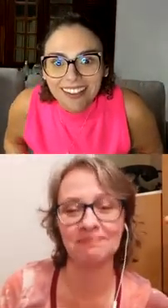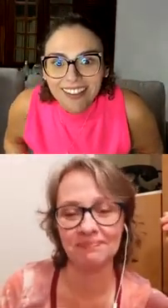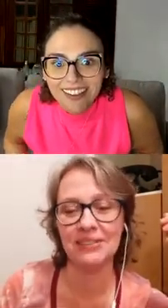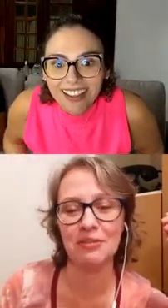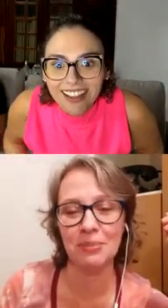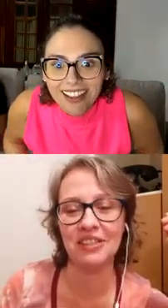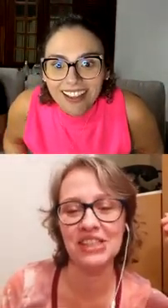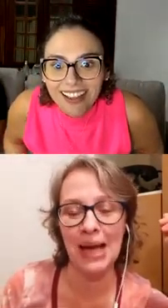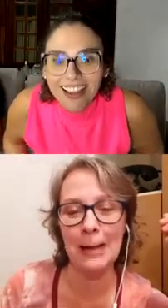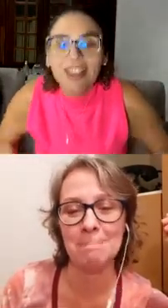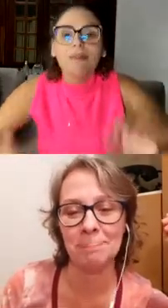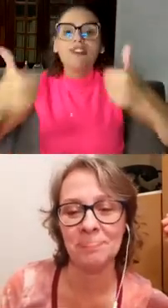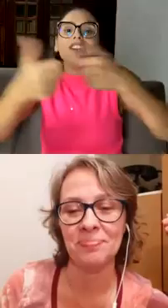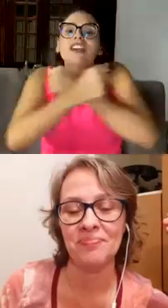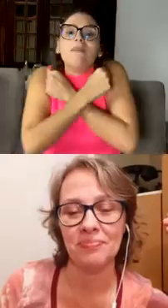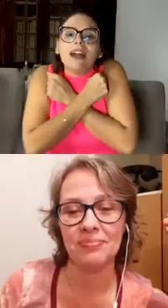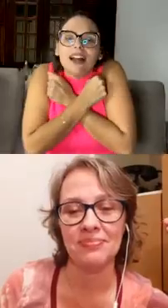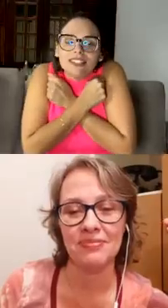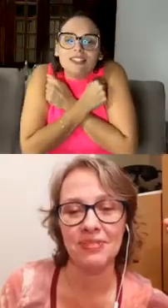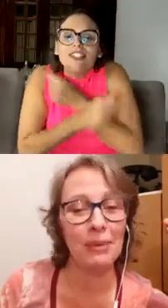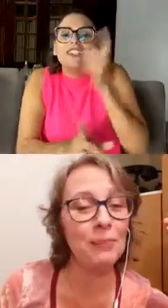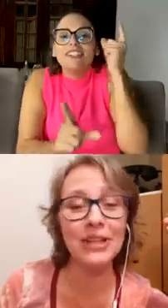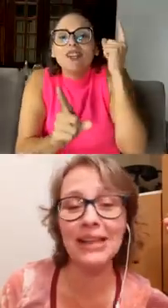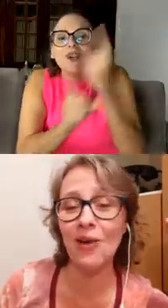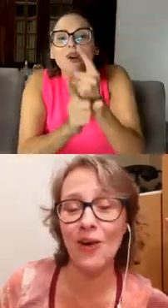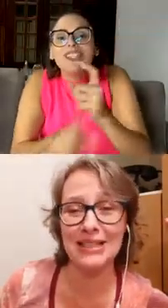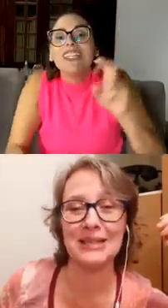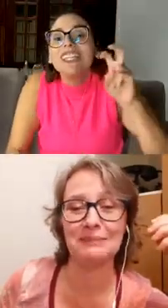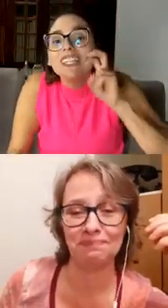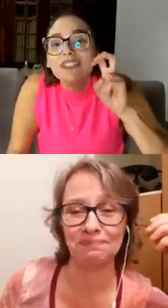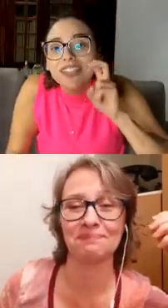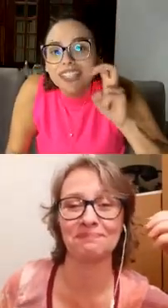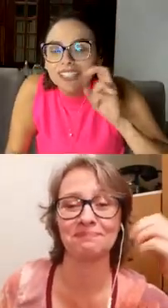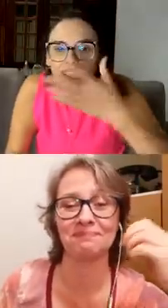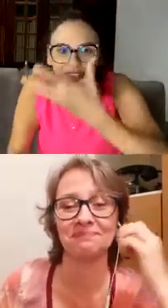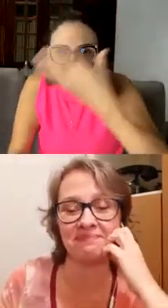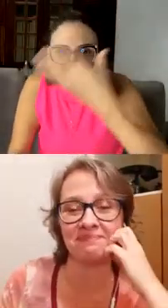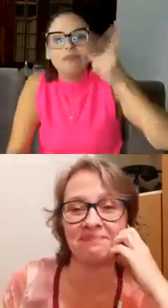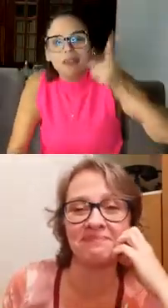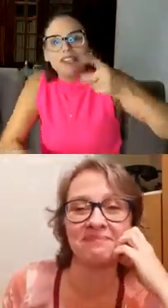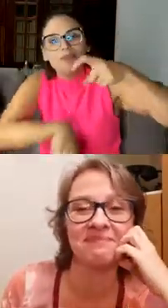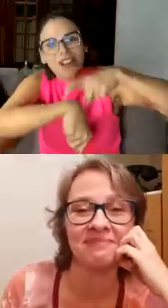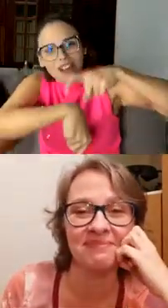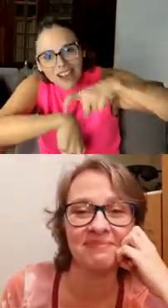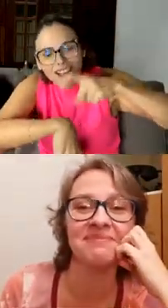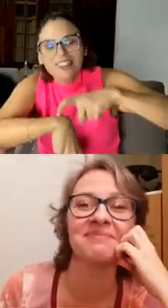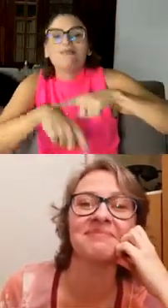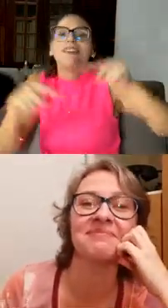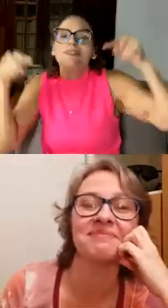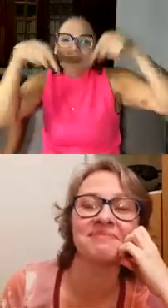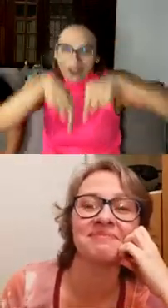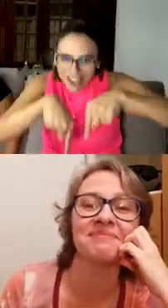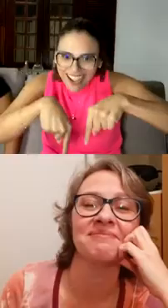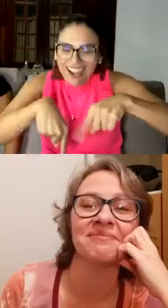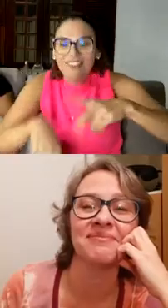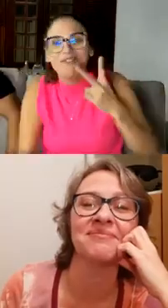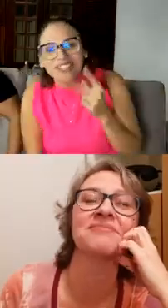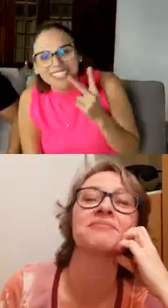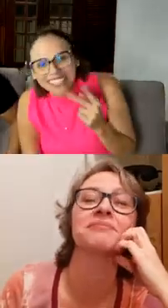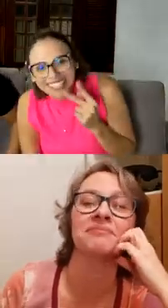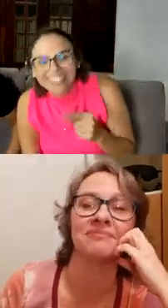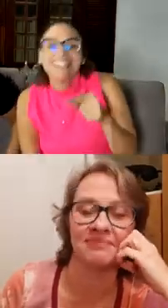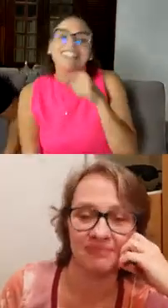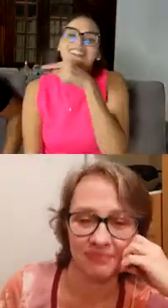Vamos? Então vamos fechar. Oi, gente, abraço. Vamos. A gente se coisa. encontra quinta-feira. Não esqueça, mesmo horário, mesmo local.